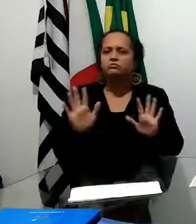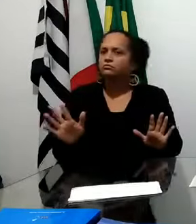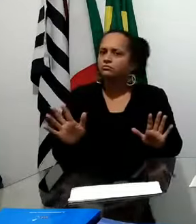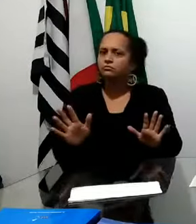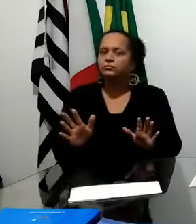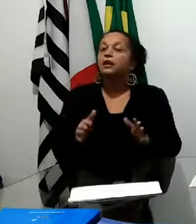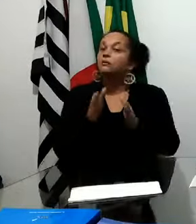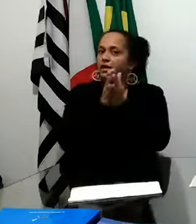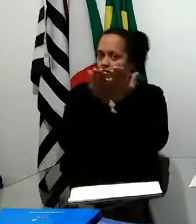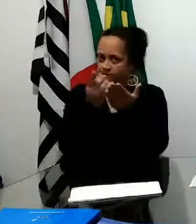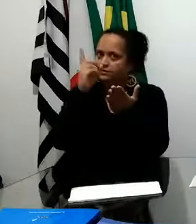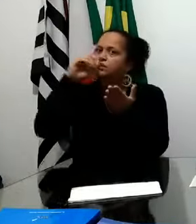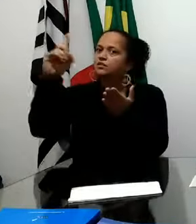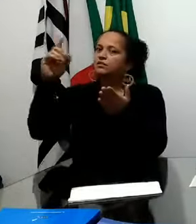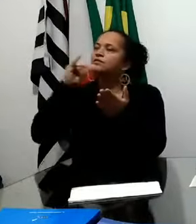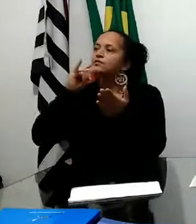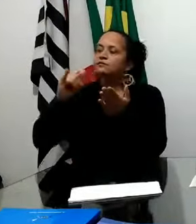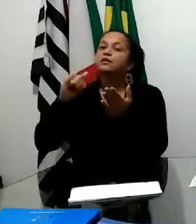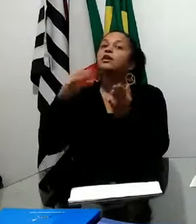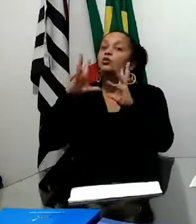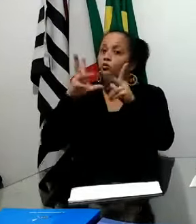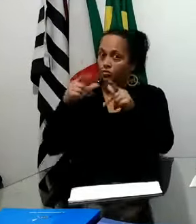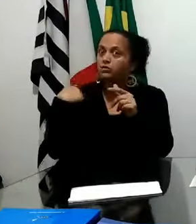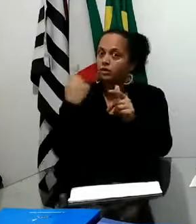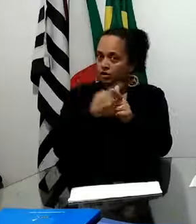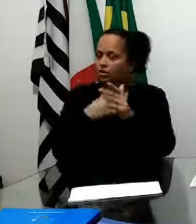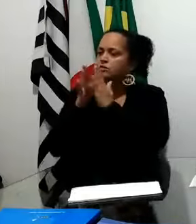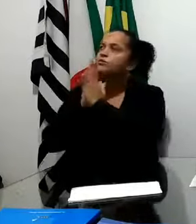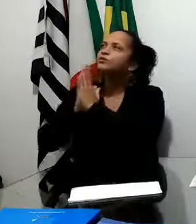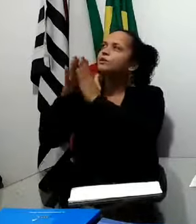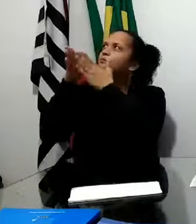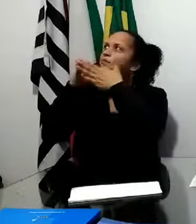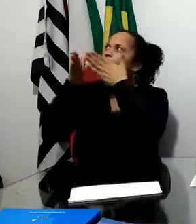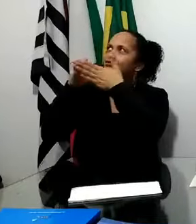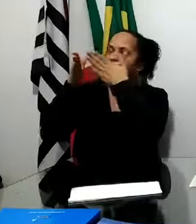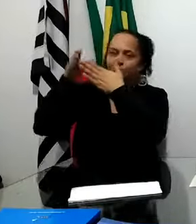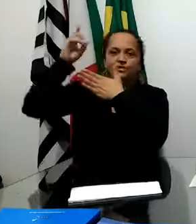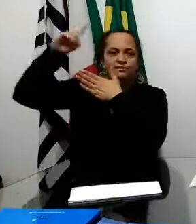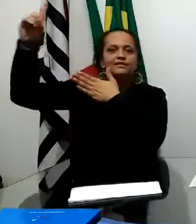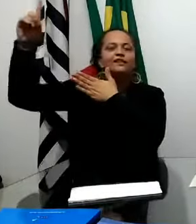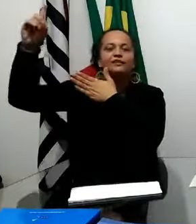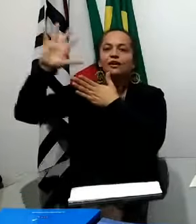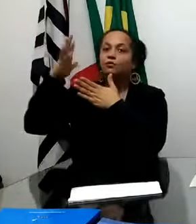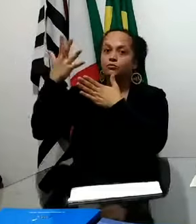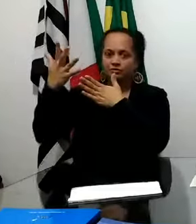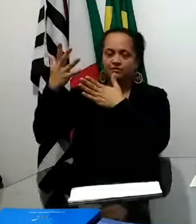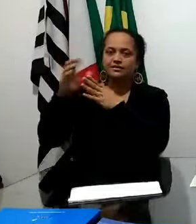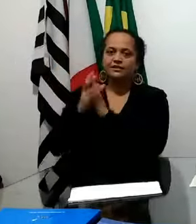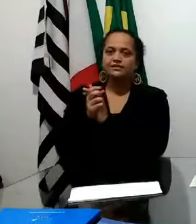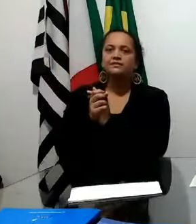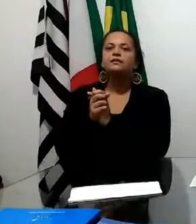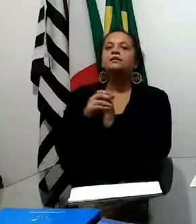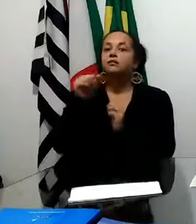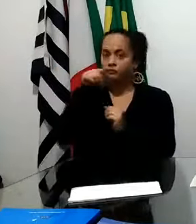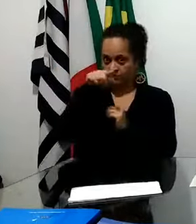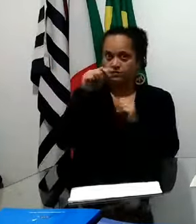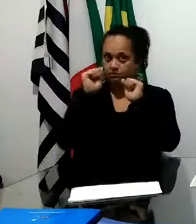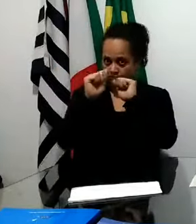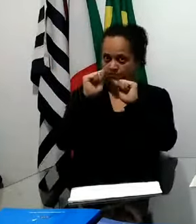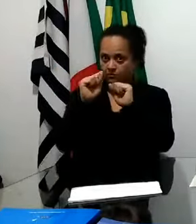que nós ligamos na terra é ligado no céu, e o que nós desligamos na terra é desligado no céu. Então você pode